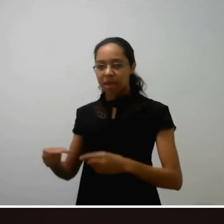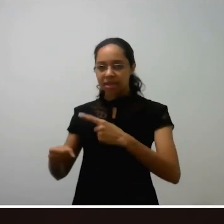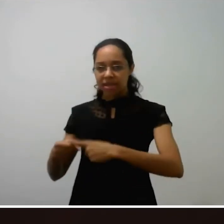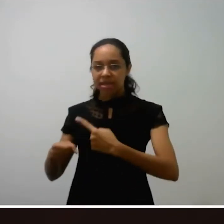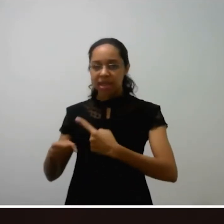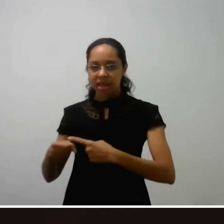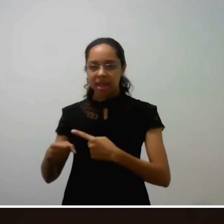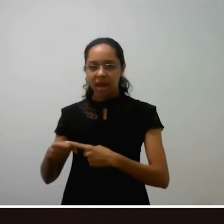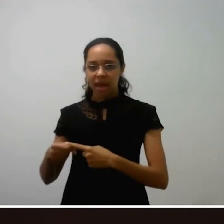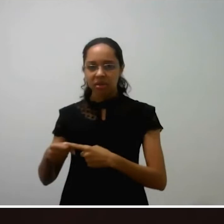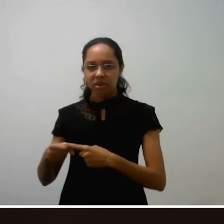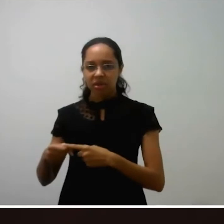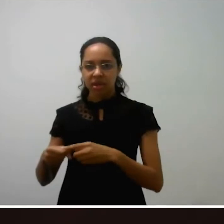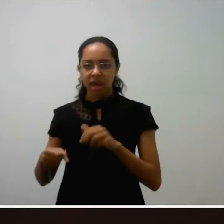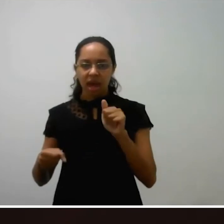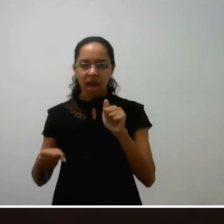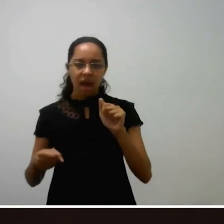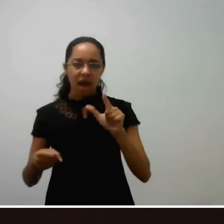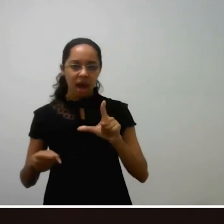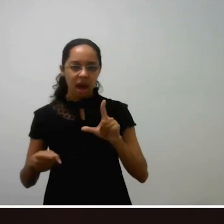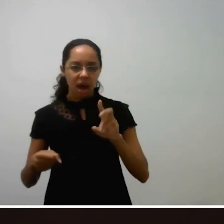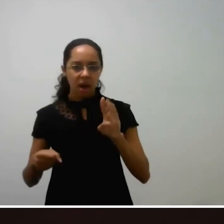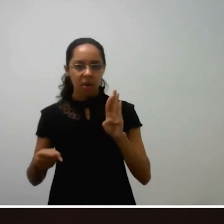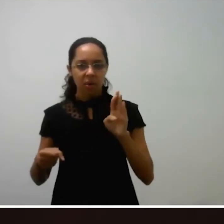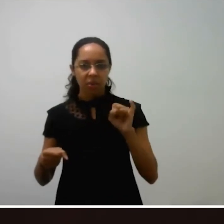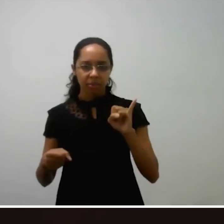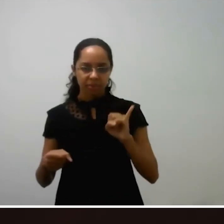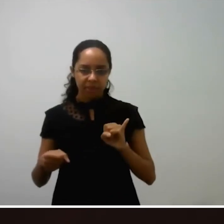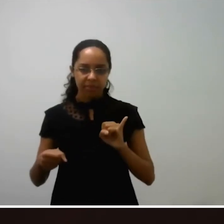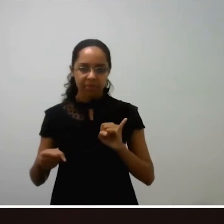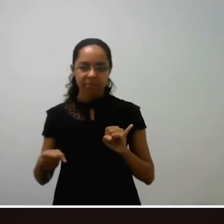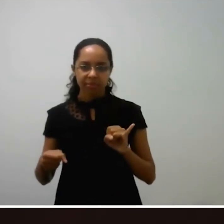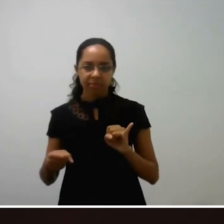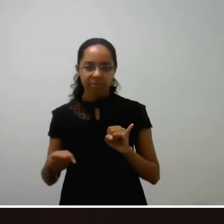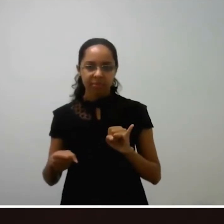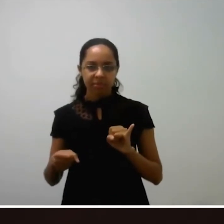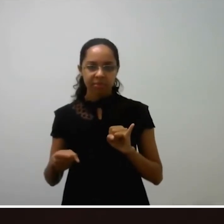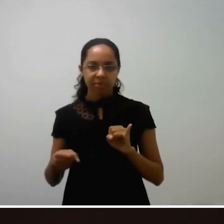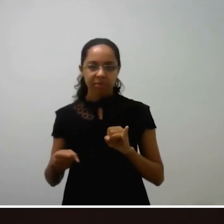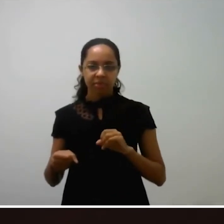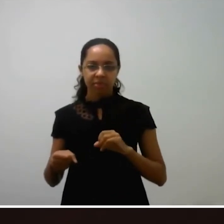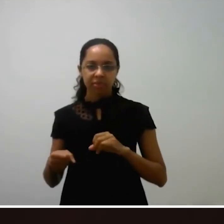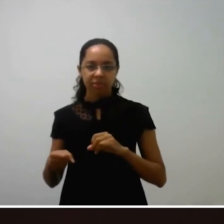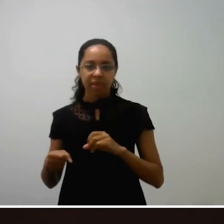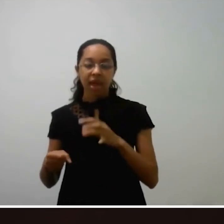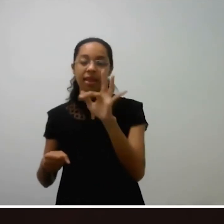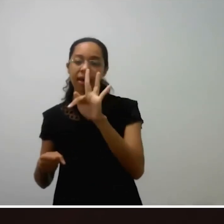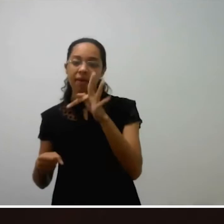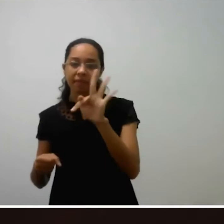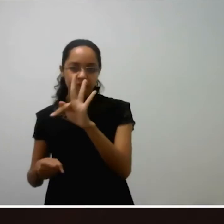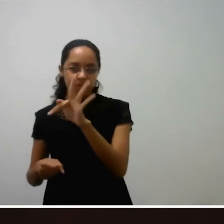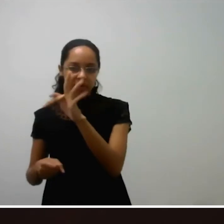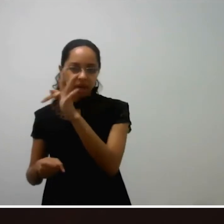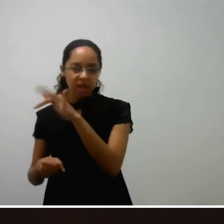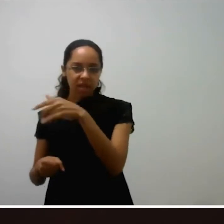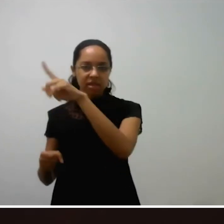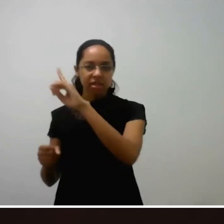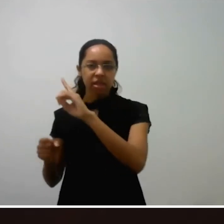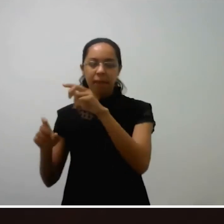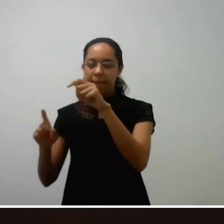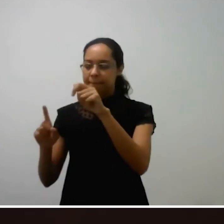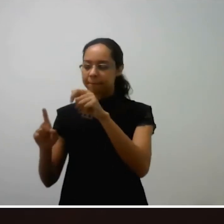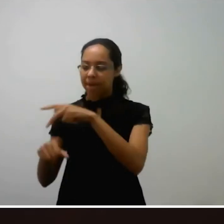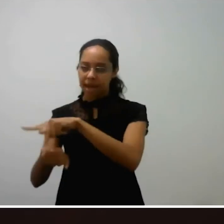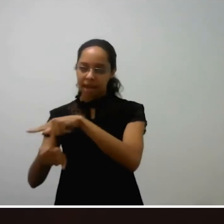no sul da França, nos vales do lado ocidental dos Alpes. Sabe